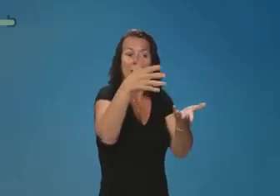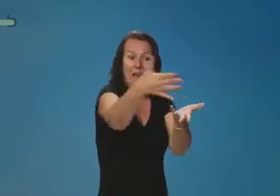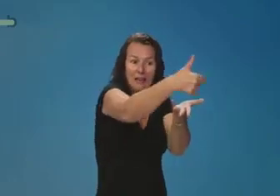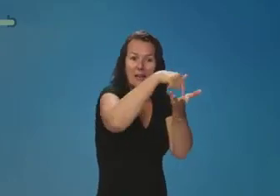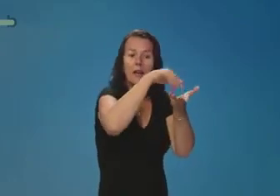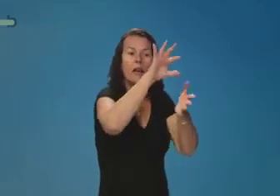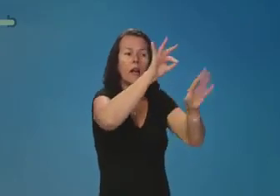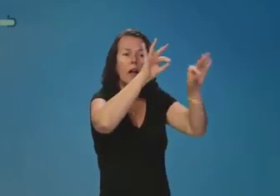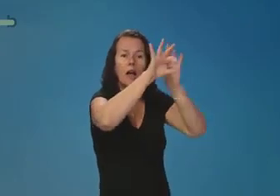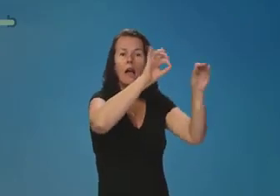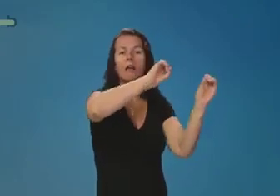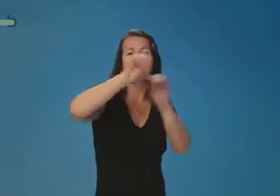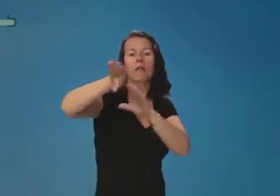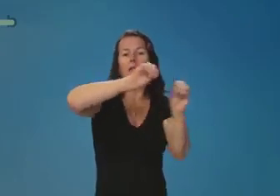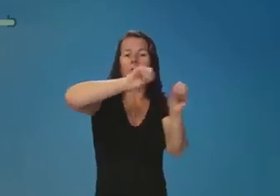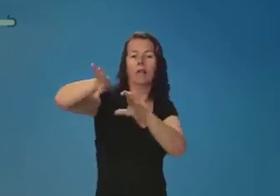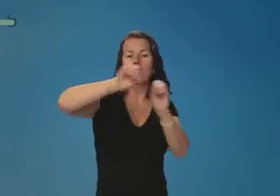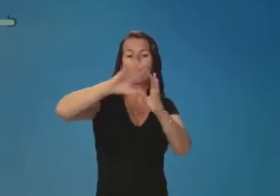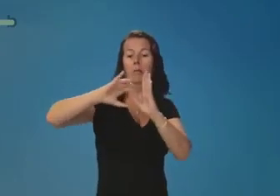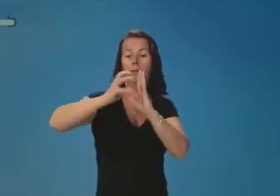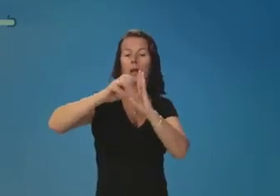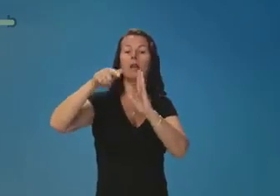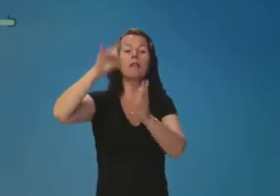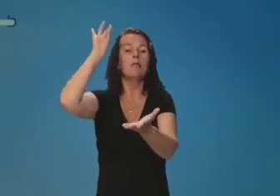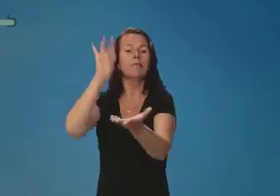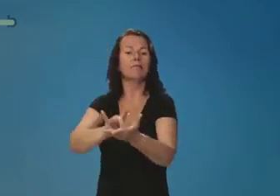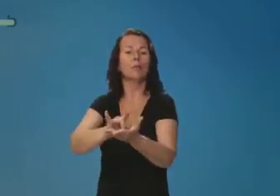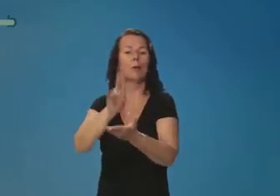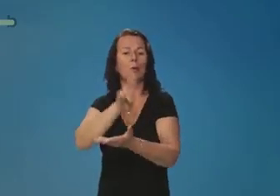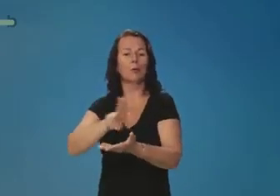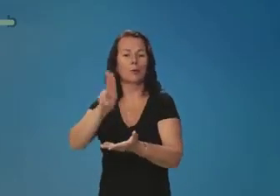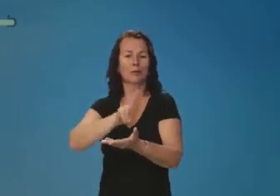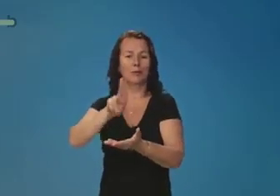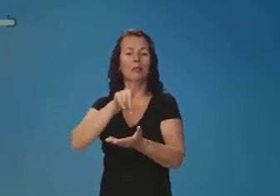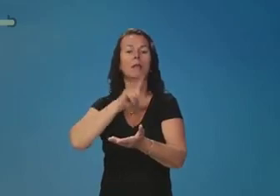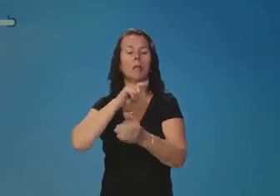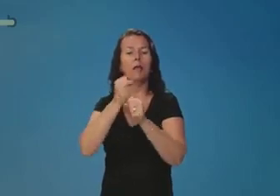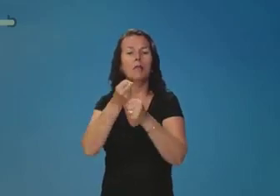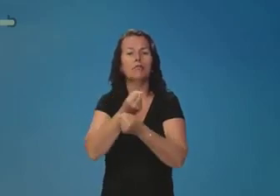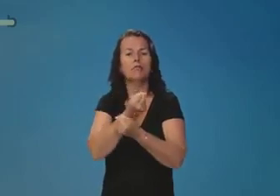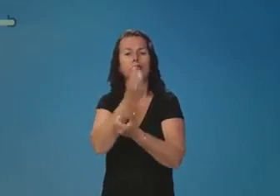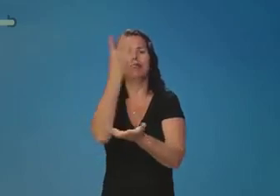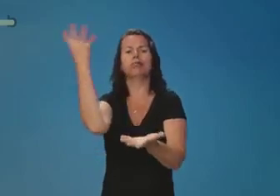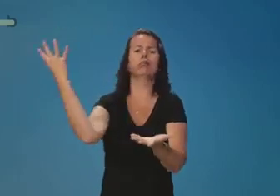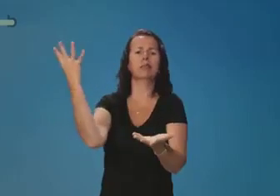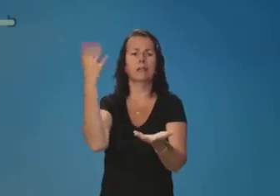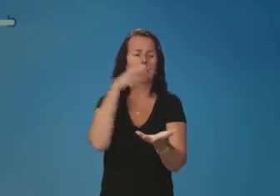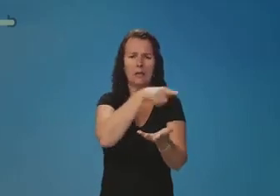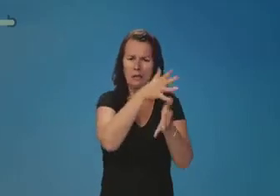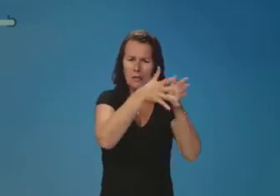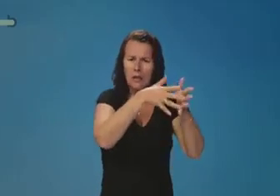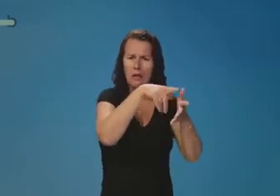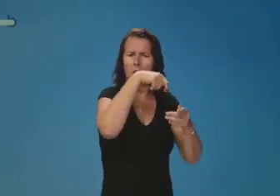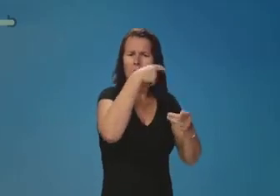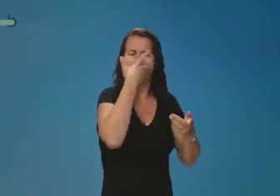pesquisa, selecionados e armazenados. Sinais da língua em uso. Assim, podemos observar quais sinais